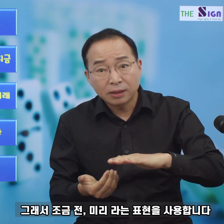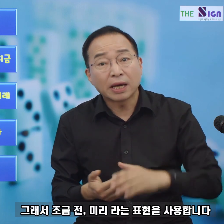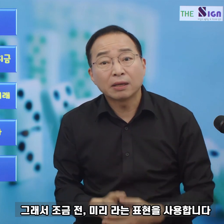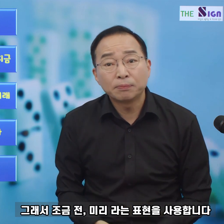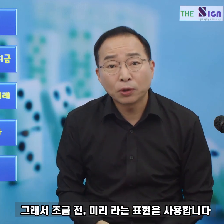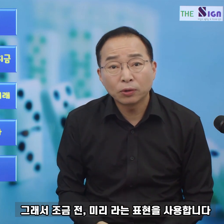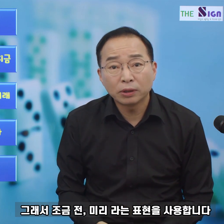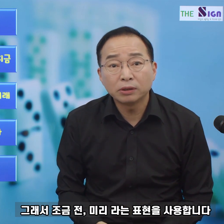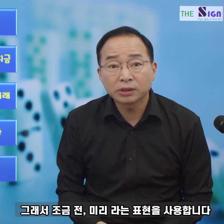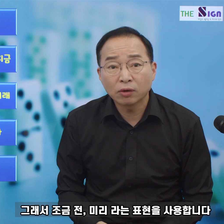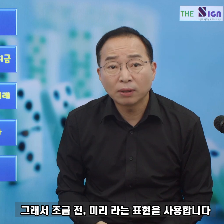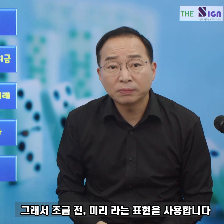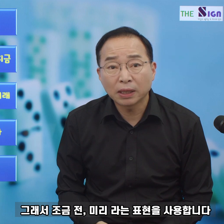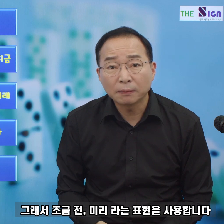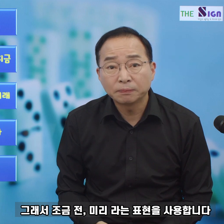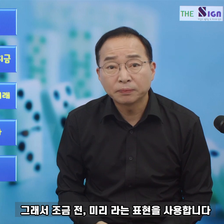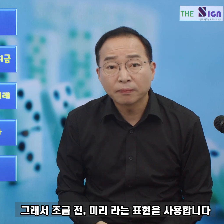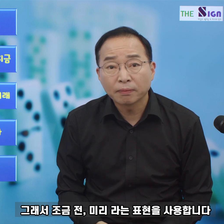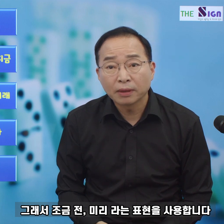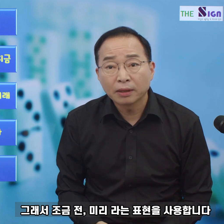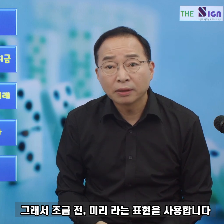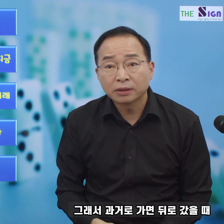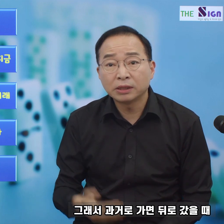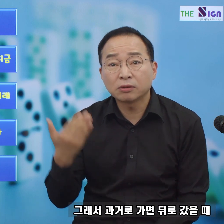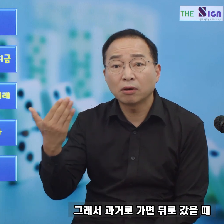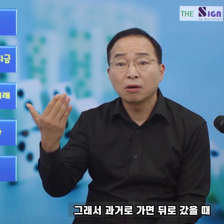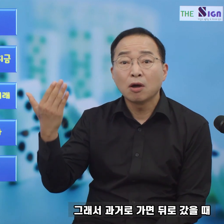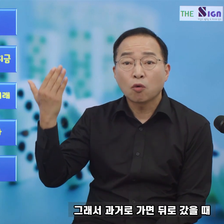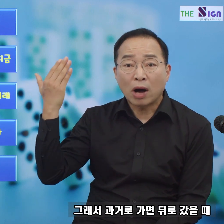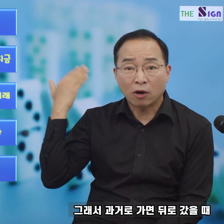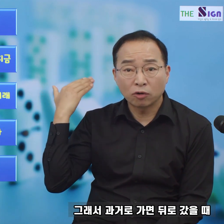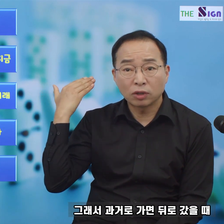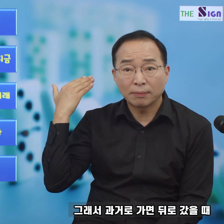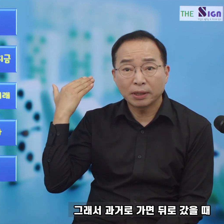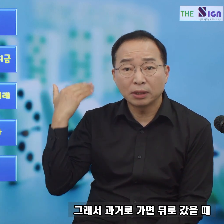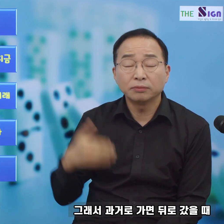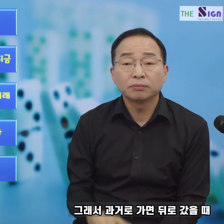미리라는 표현을 사용합니다. 그래서 과거로 가면은